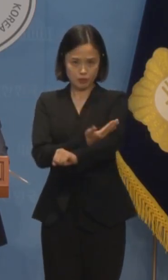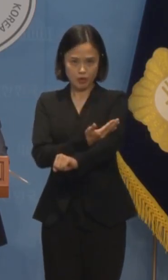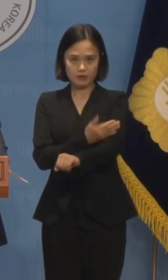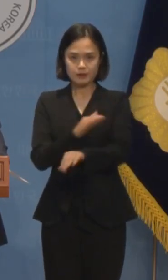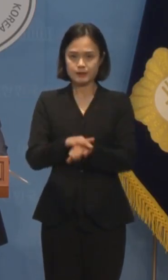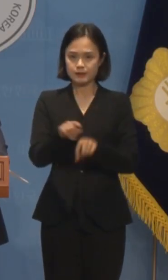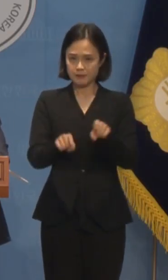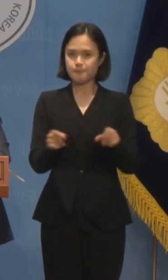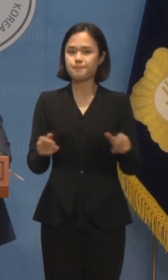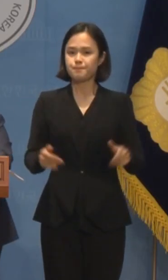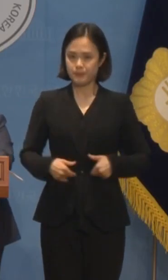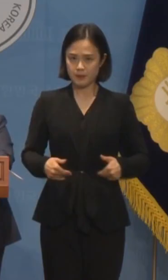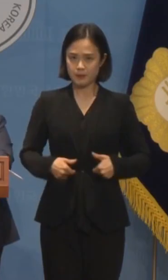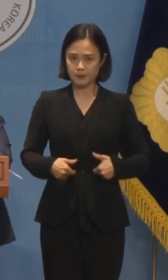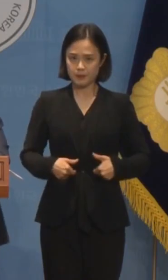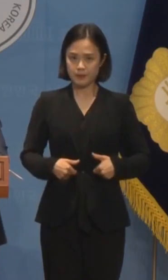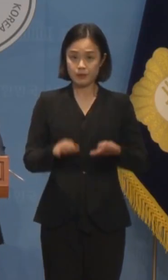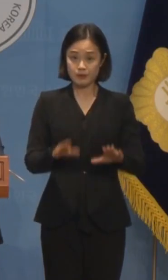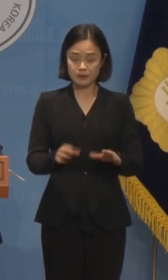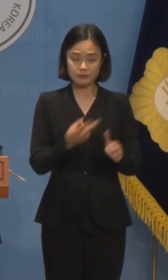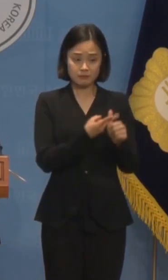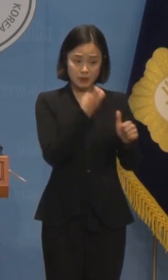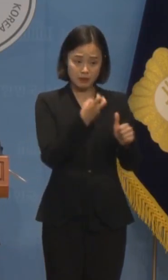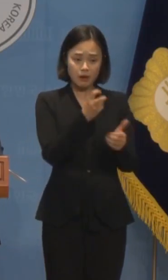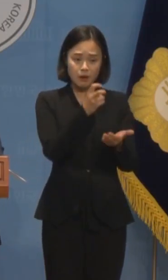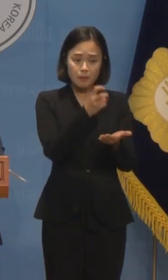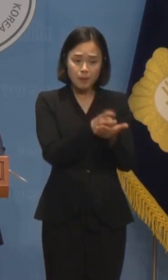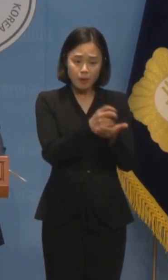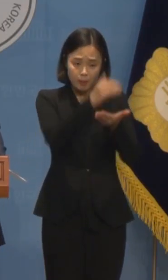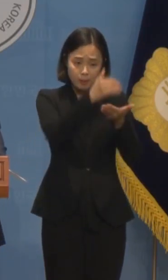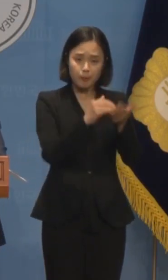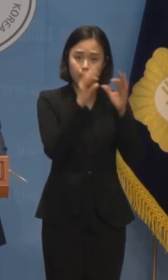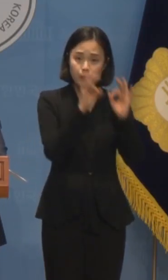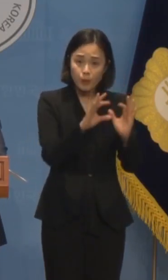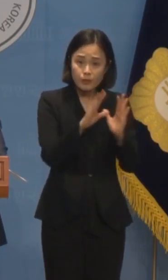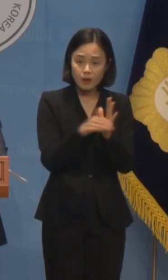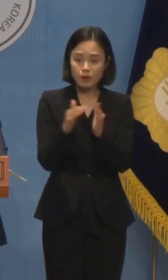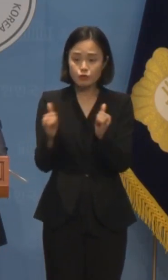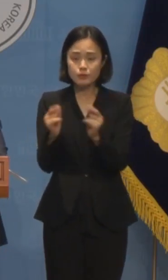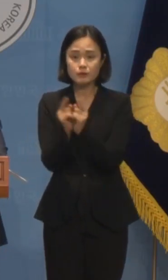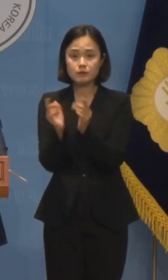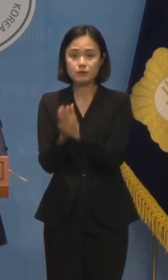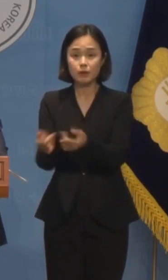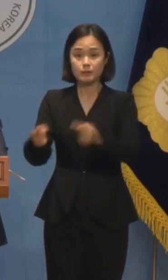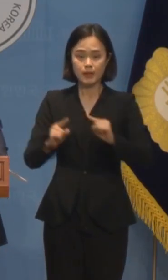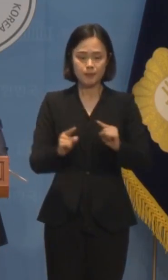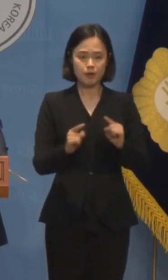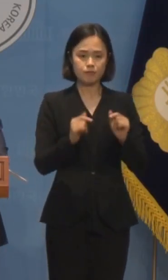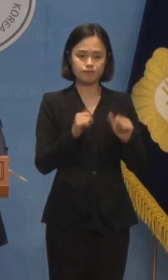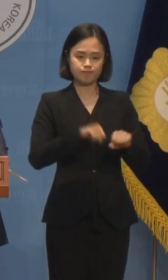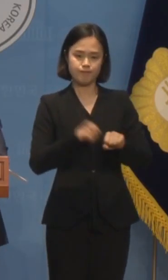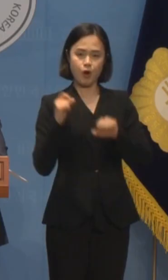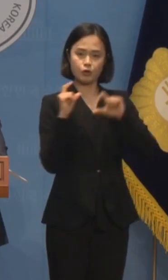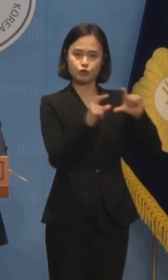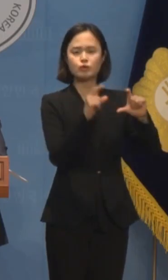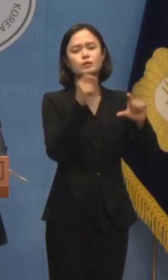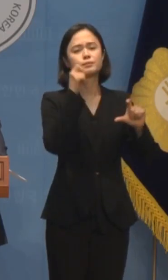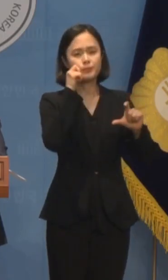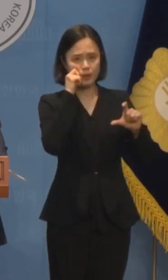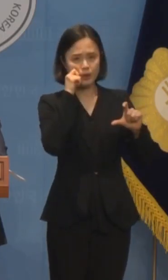원칙입니다. 현행 탄핵제도에서는 국민이 직접 참여할 수 없고 국회가 탄핵을